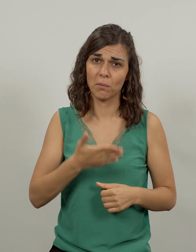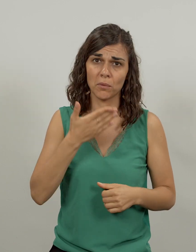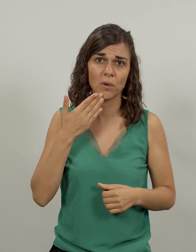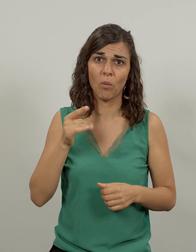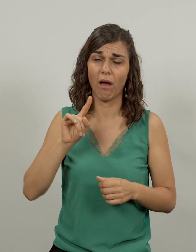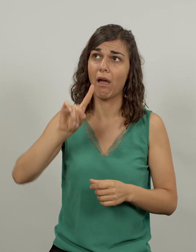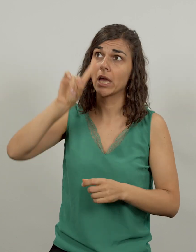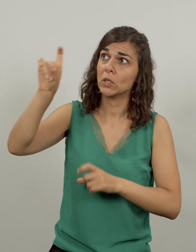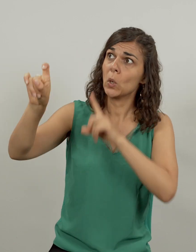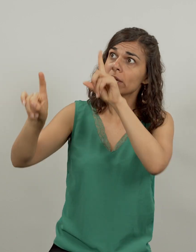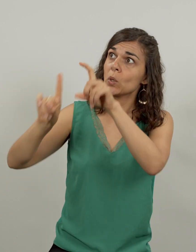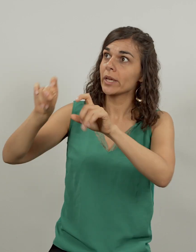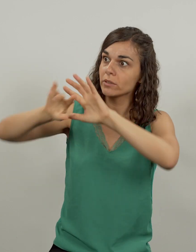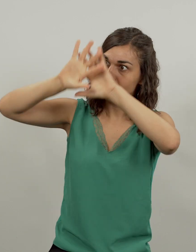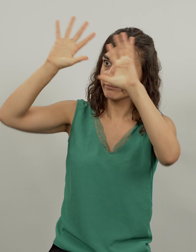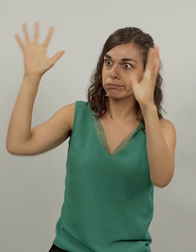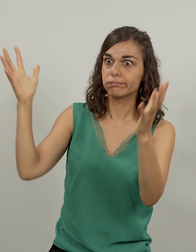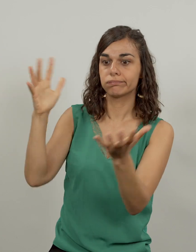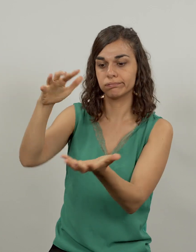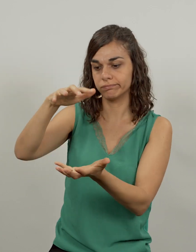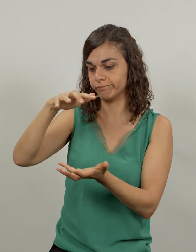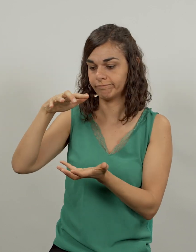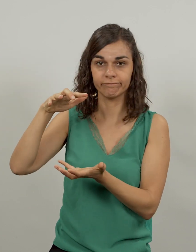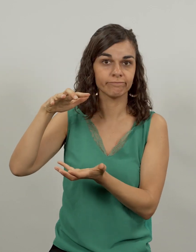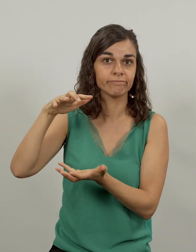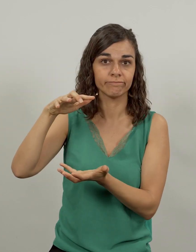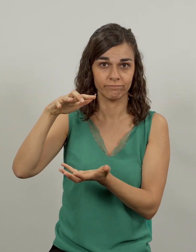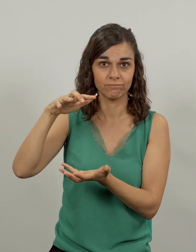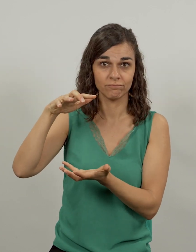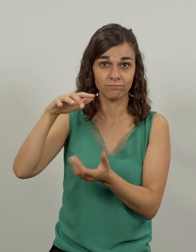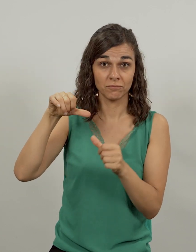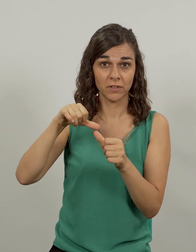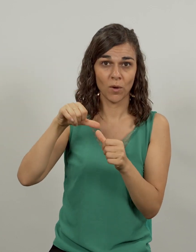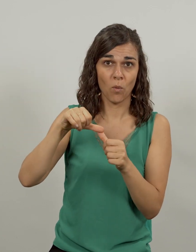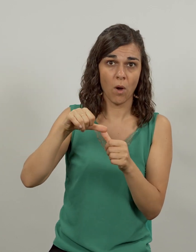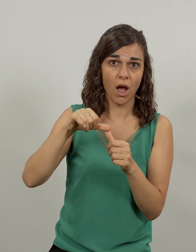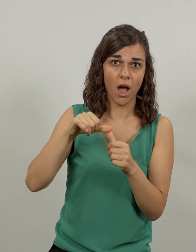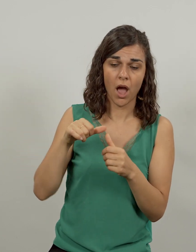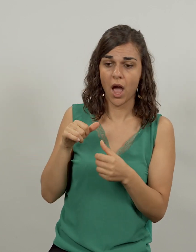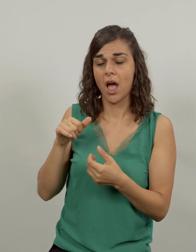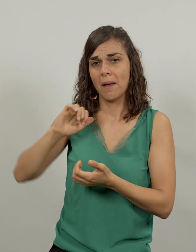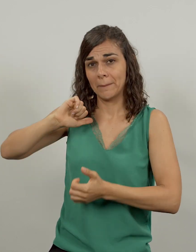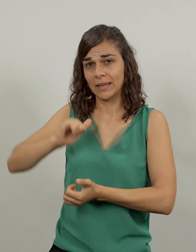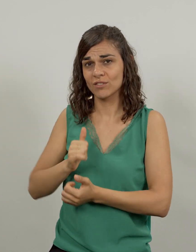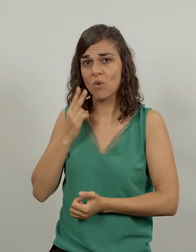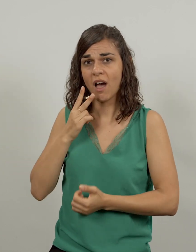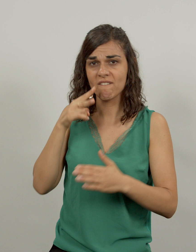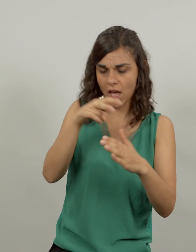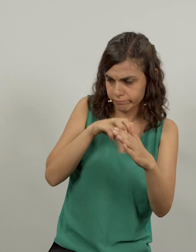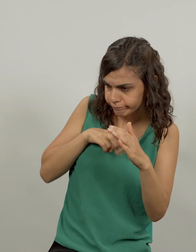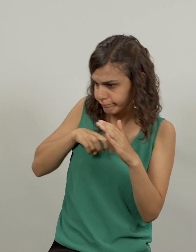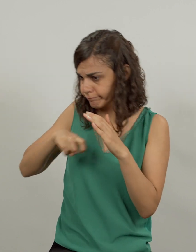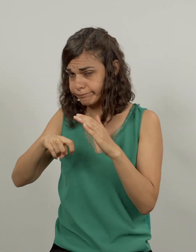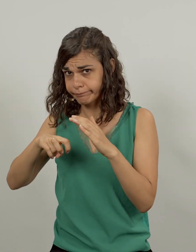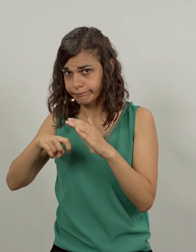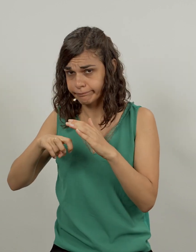temps pour toi de prendre ce grand point d'interrogation ou ces nombreux points d'interrogation, d'aller dans